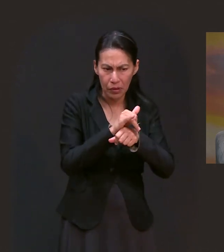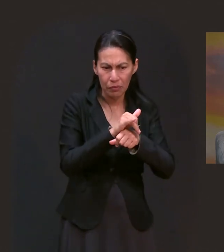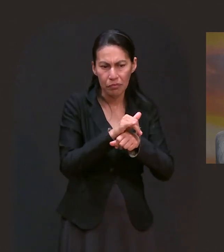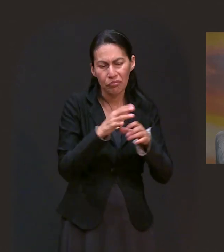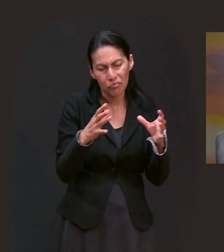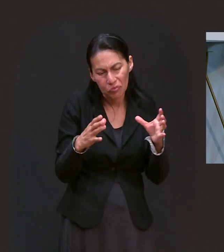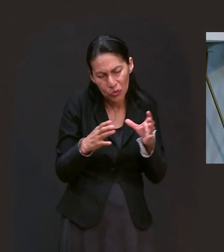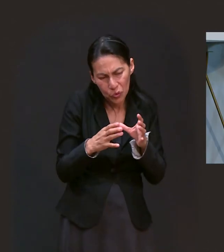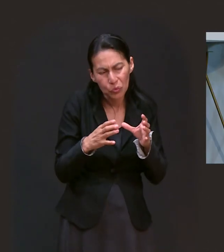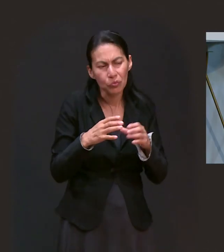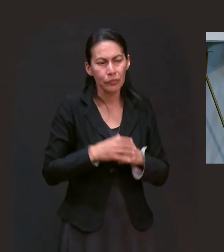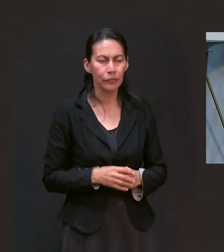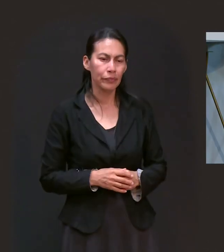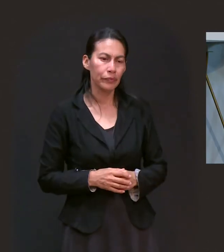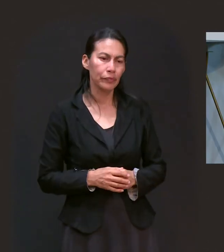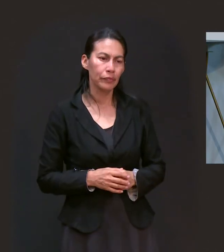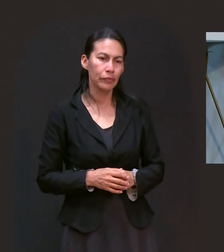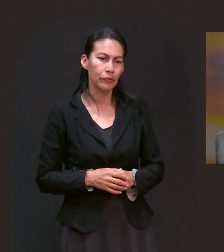pequeño